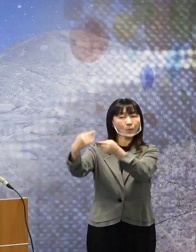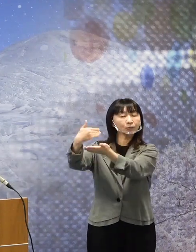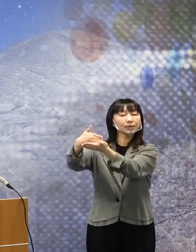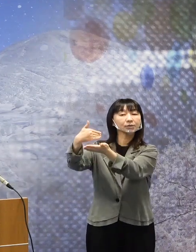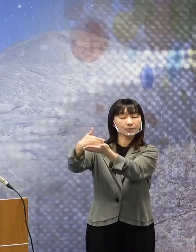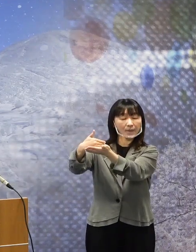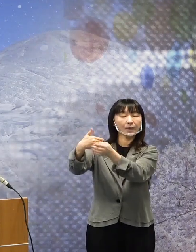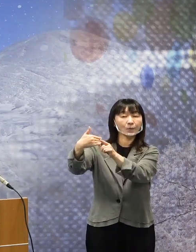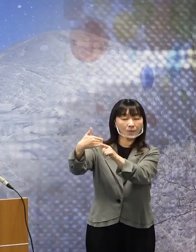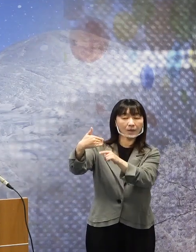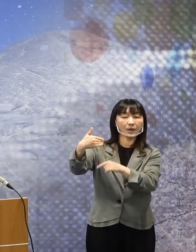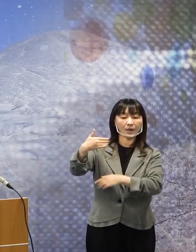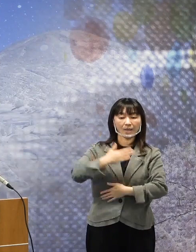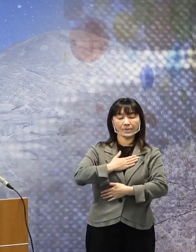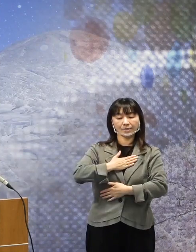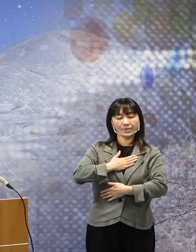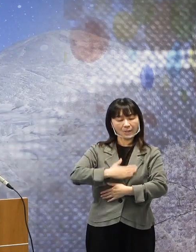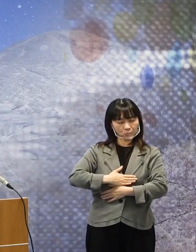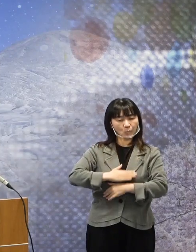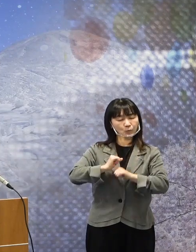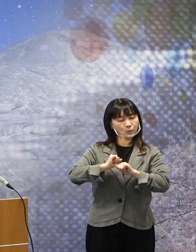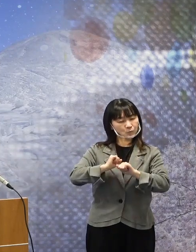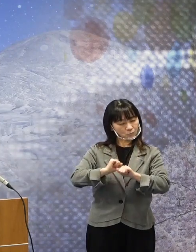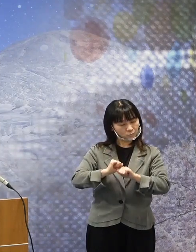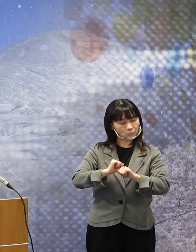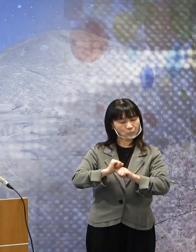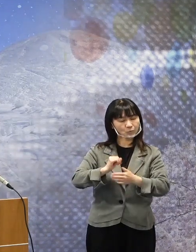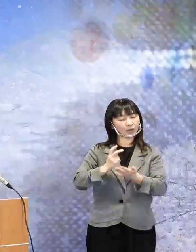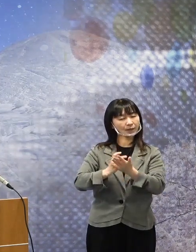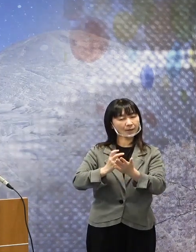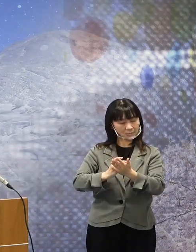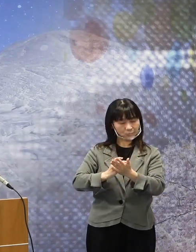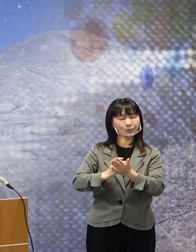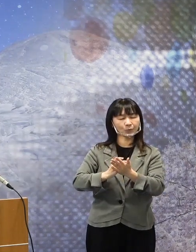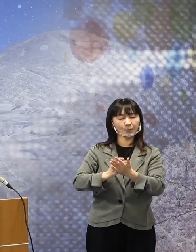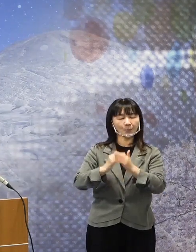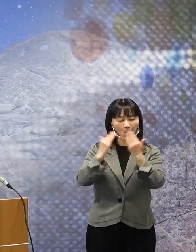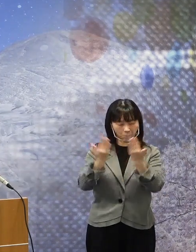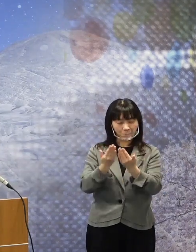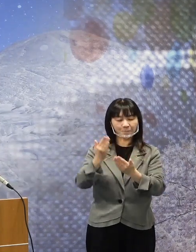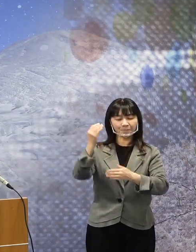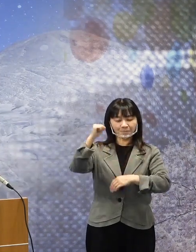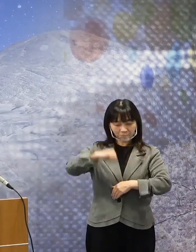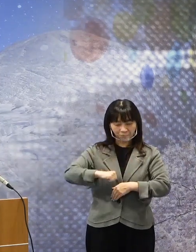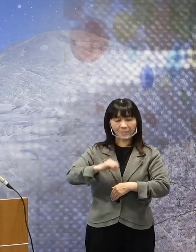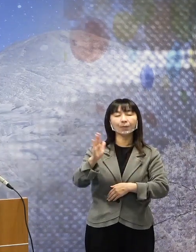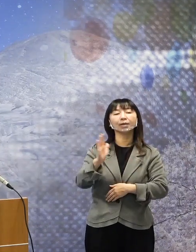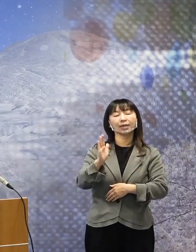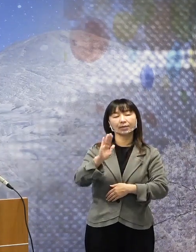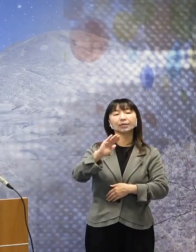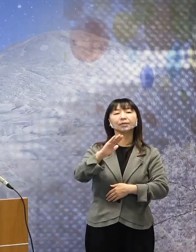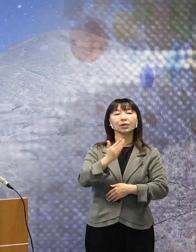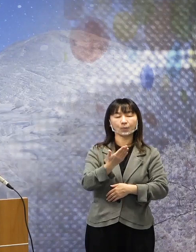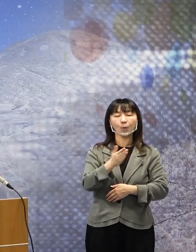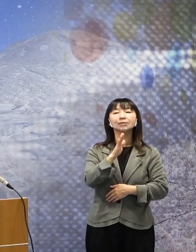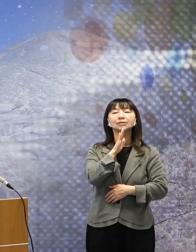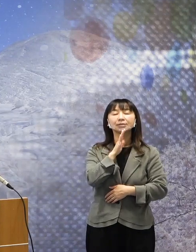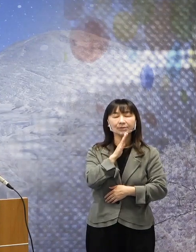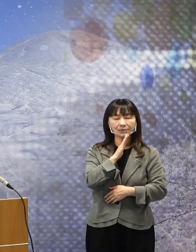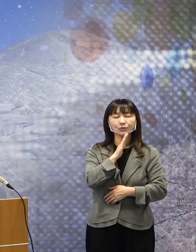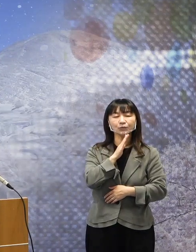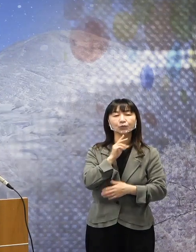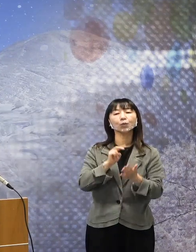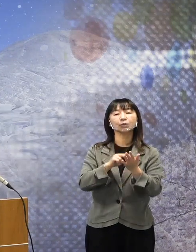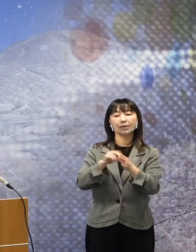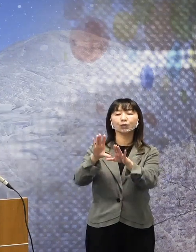は納得するというわけ、必ずしも諸手挙げて賛同する納得するではありませんけれども、事実として受け入れ